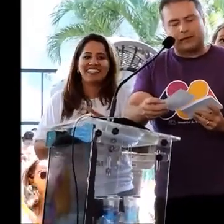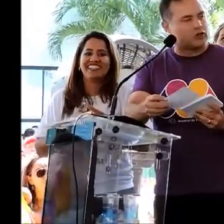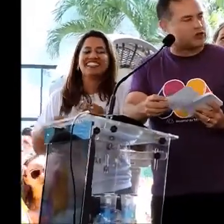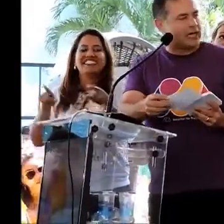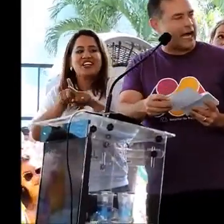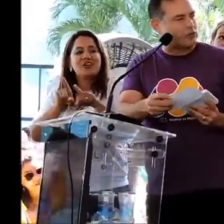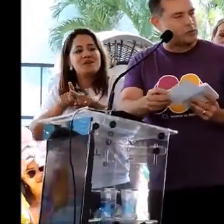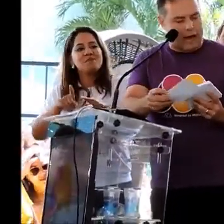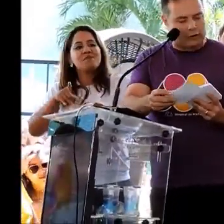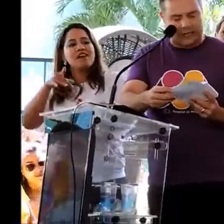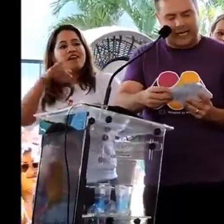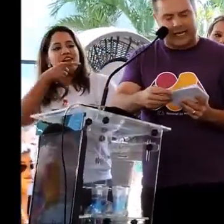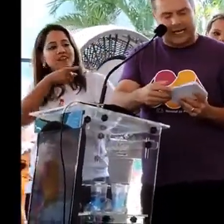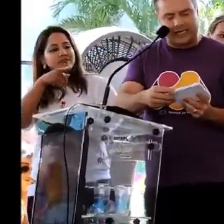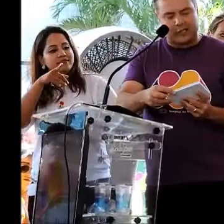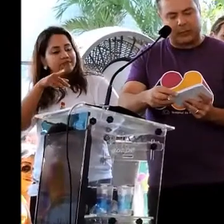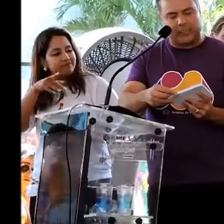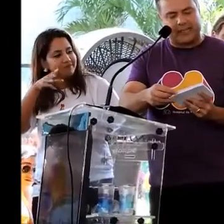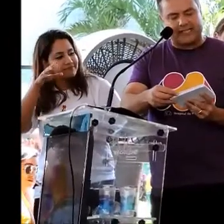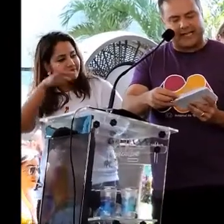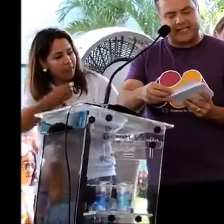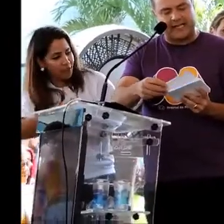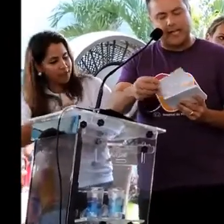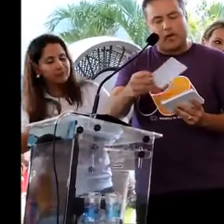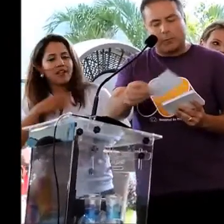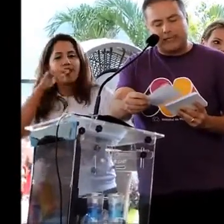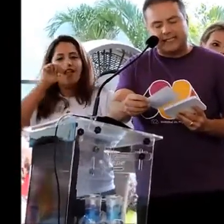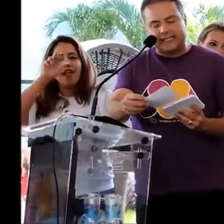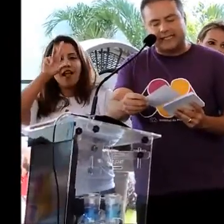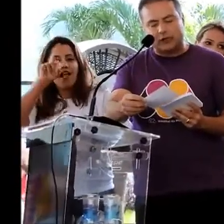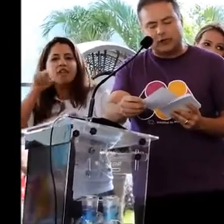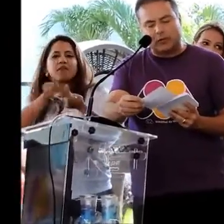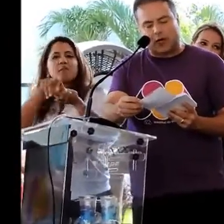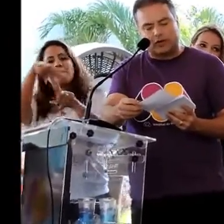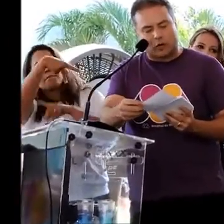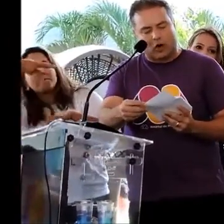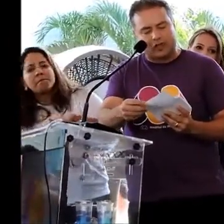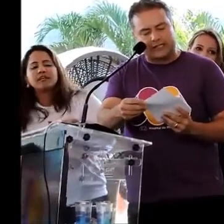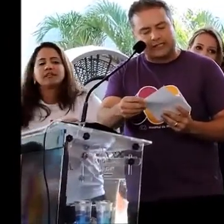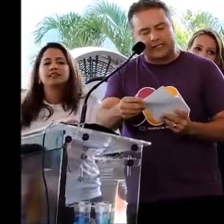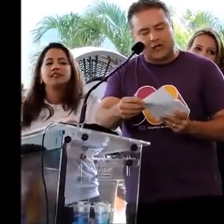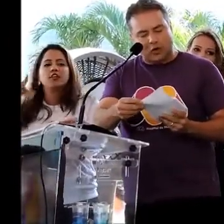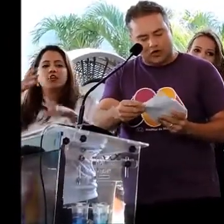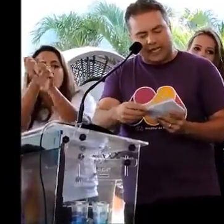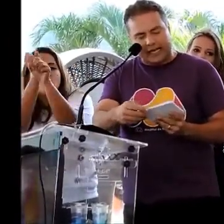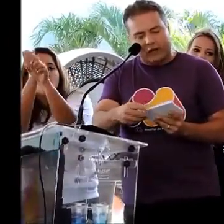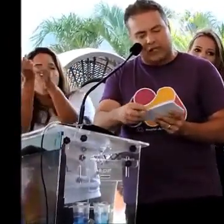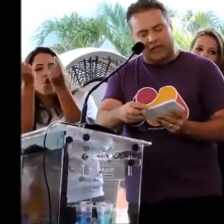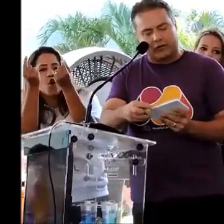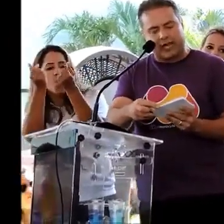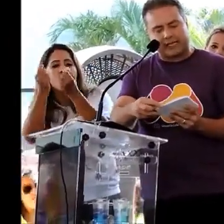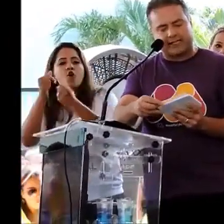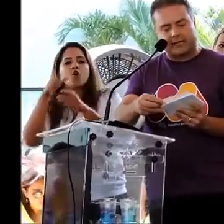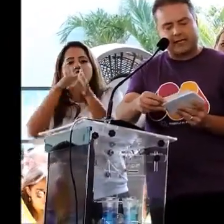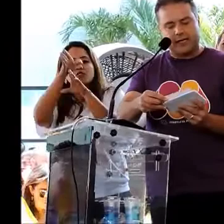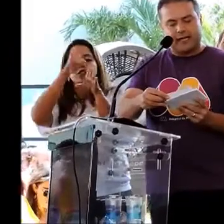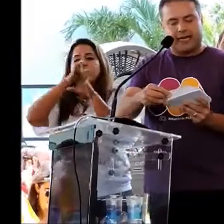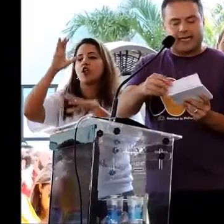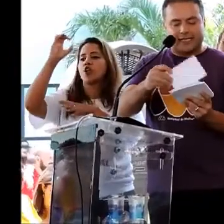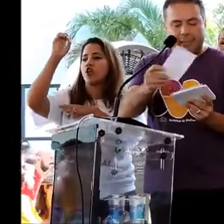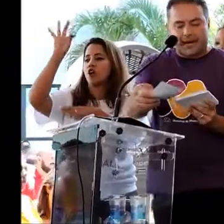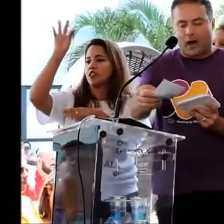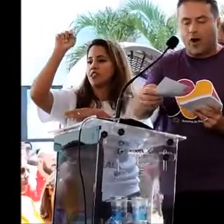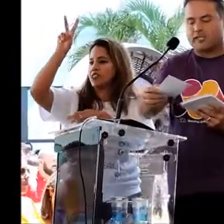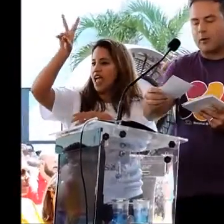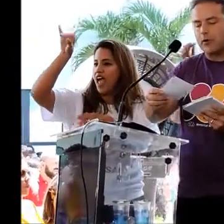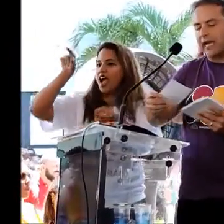o desembargador José Carlos Malta, quem agradeço pela presença. O presidente do Tribunal de Contas, conselheiro Otávio Lessa.